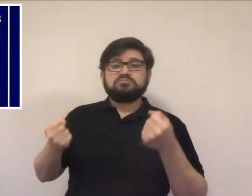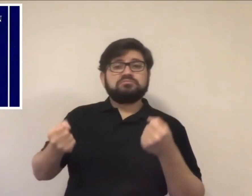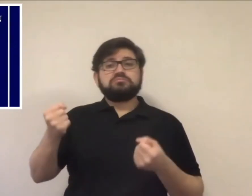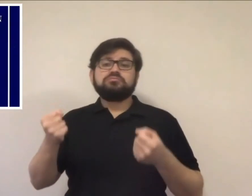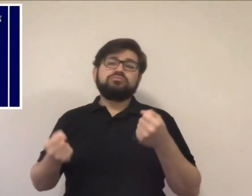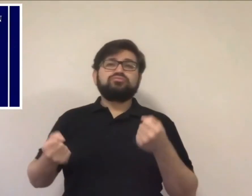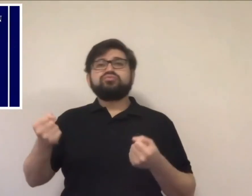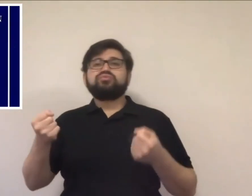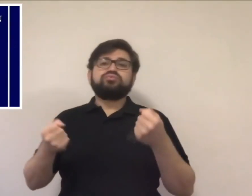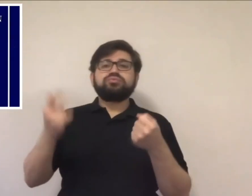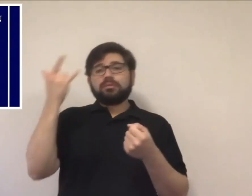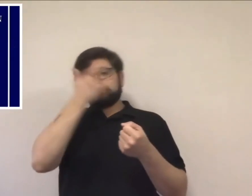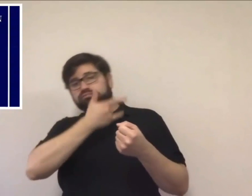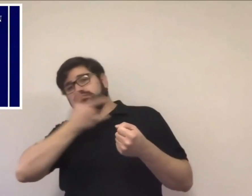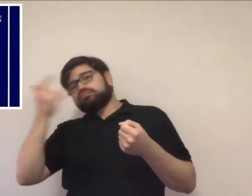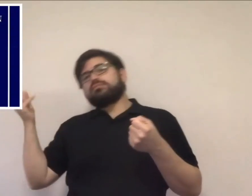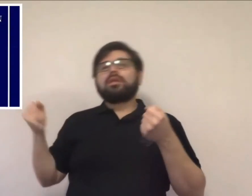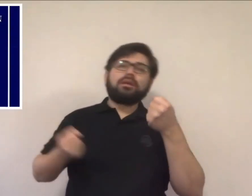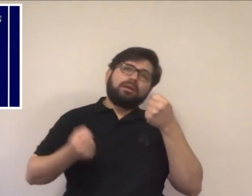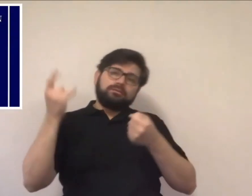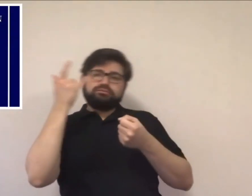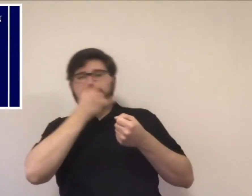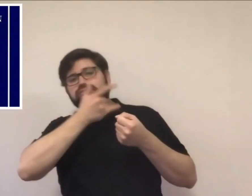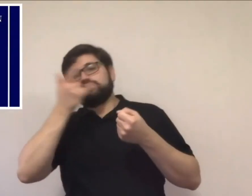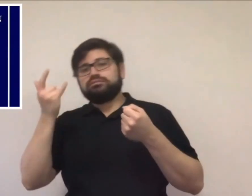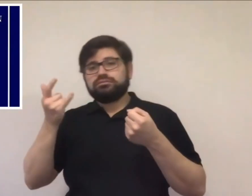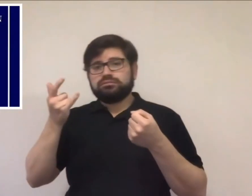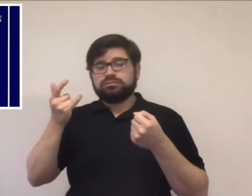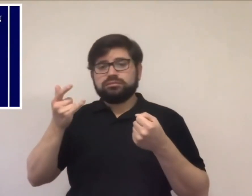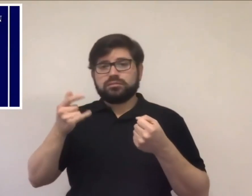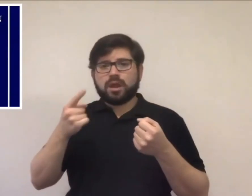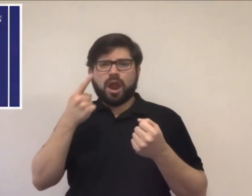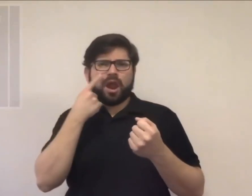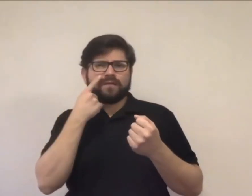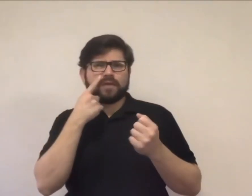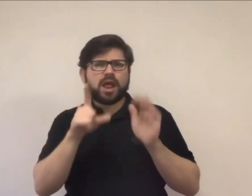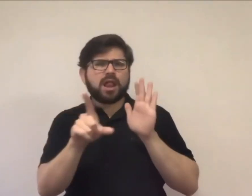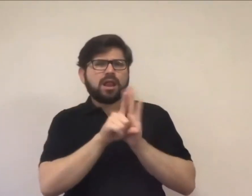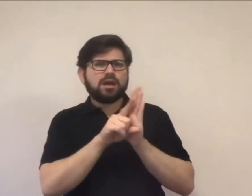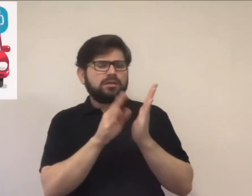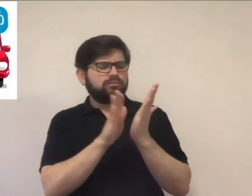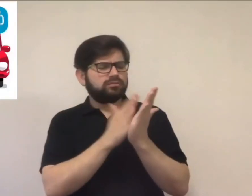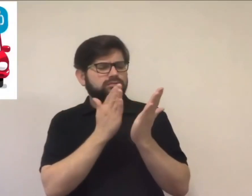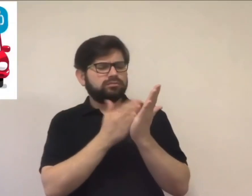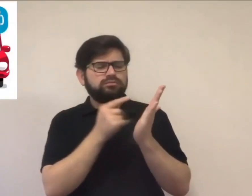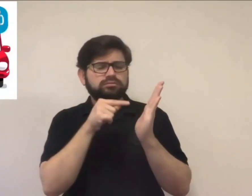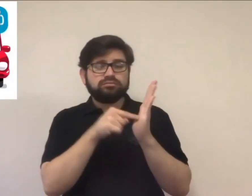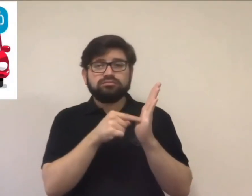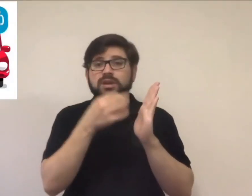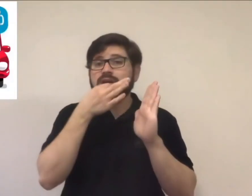Por ejemplo, si una persona va manejando después de haber bebido alcohol, si está ebrio, ¿qué dice la